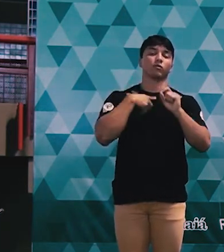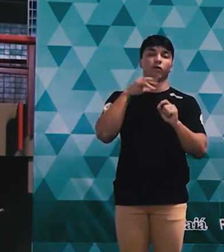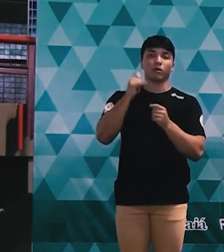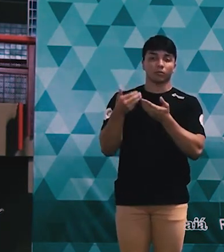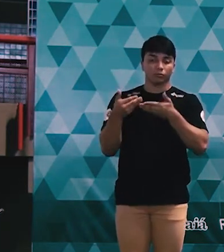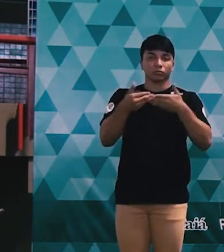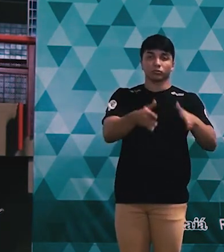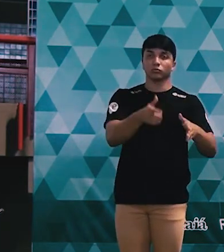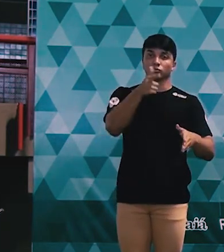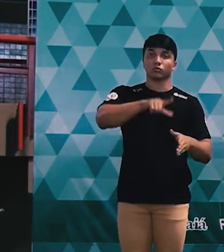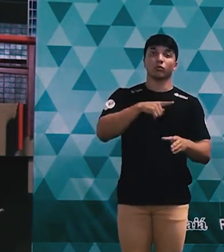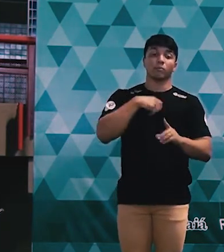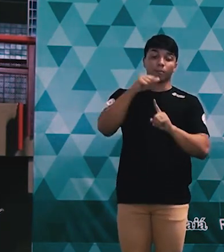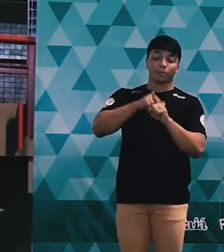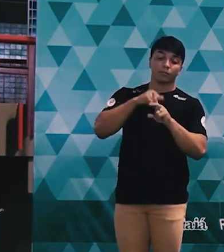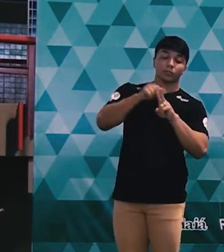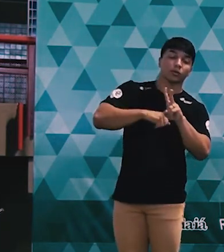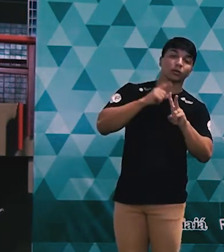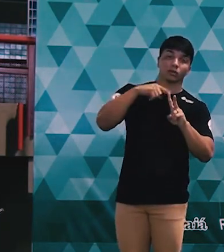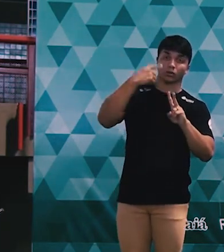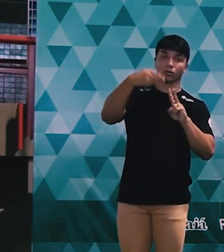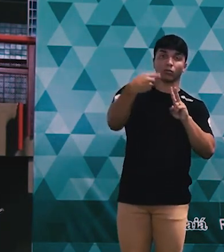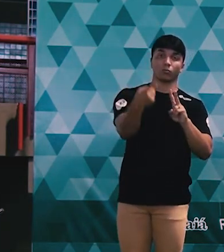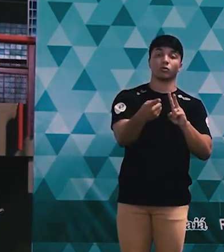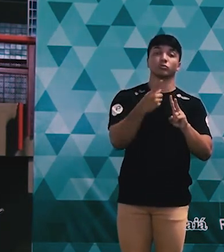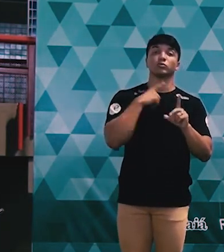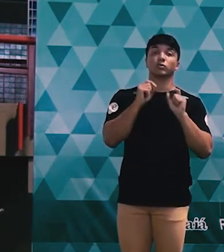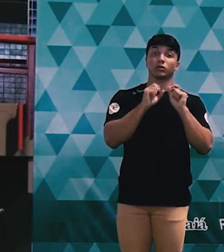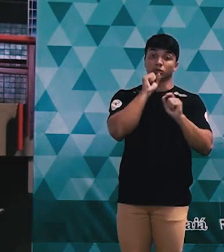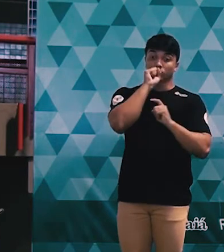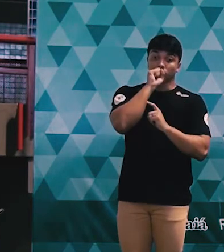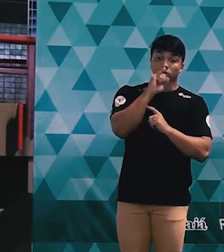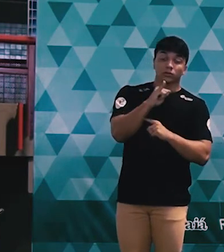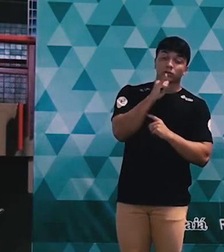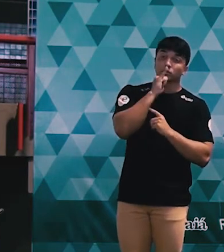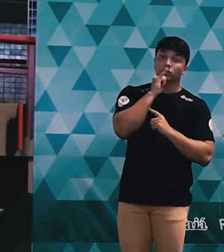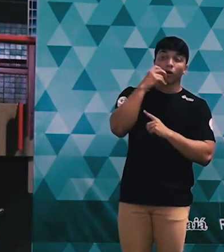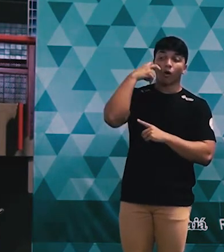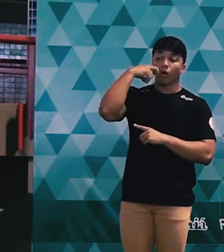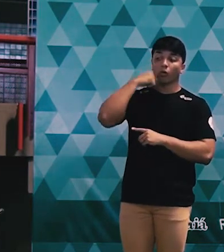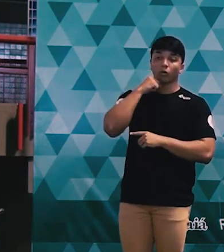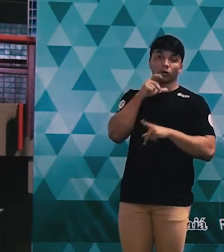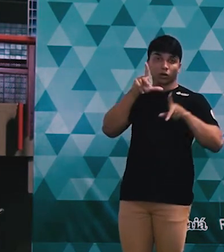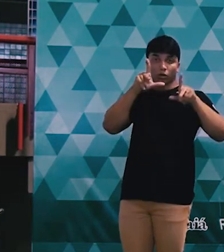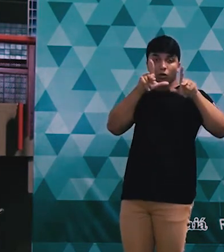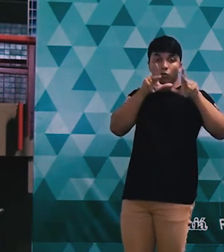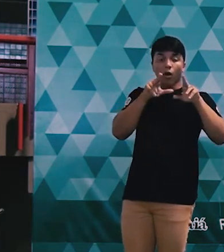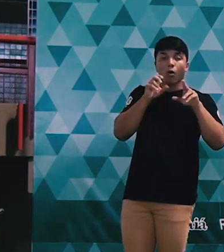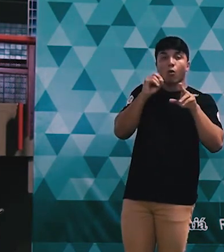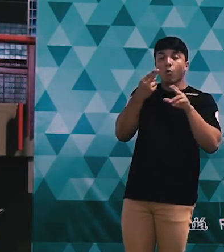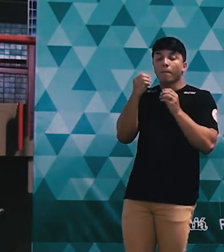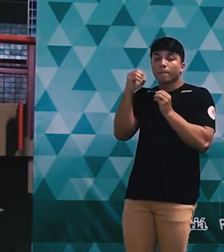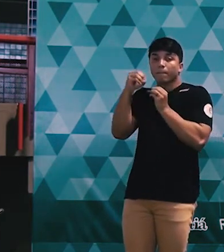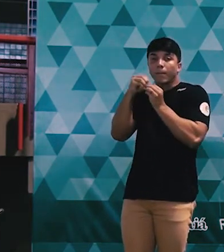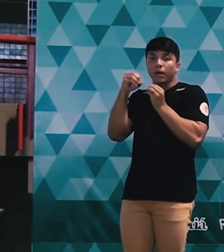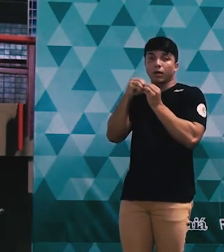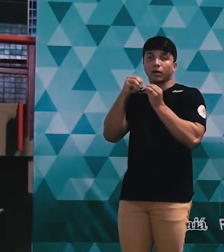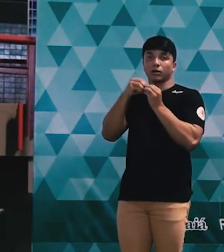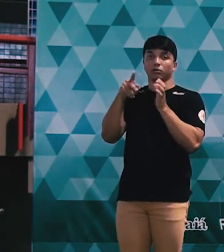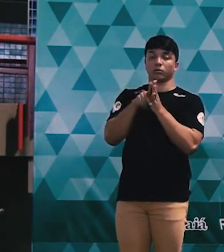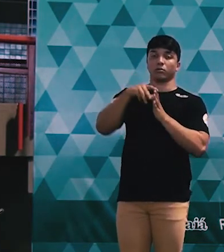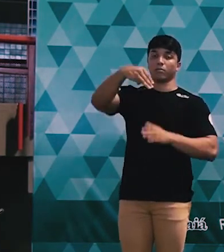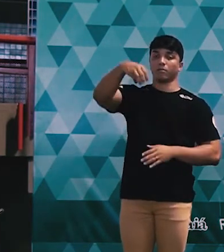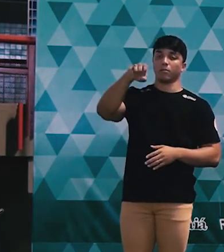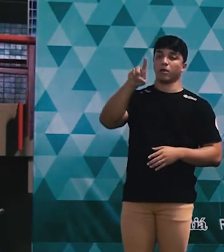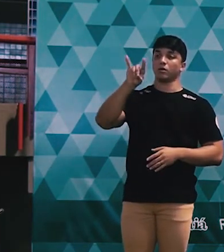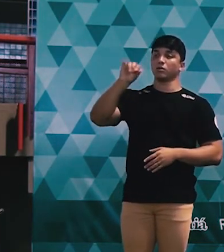mercadoria nos meses em que a quantidade do lucro estiver mais próximo da média, certo?